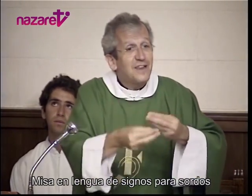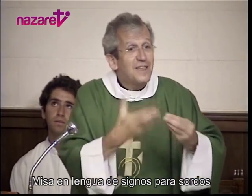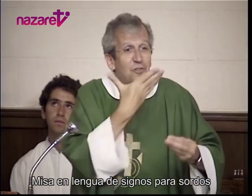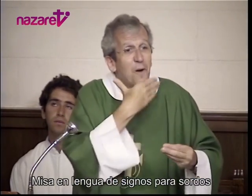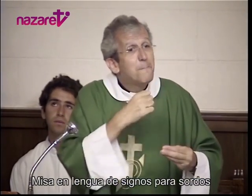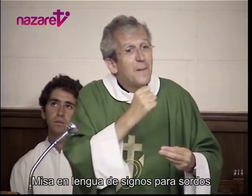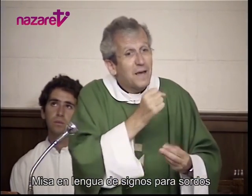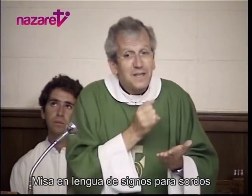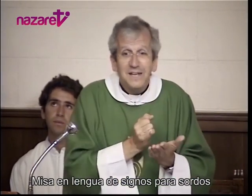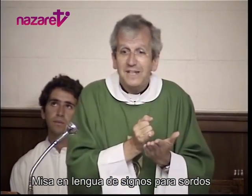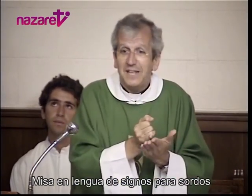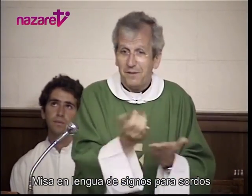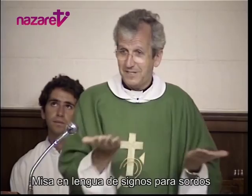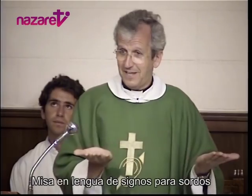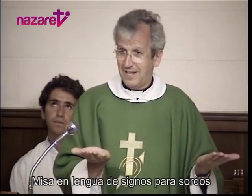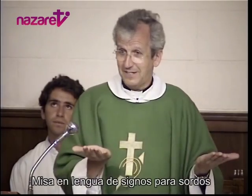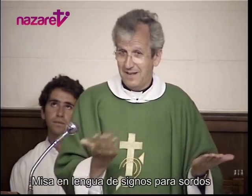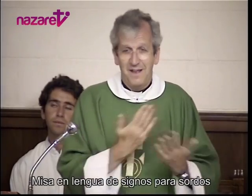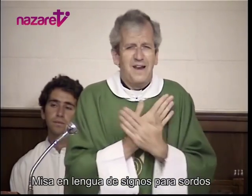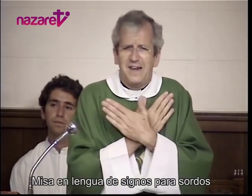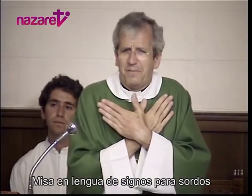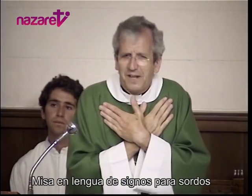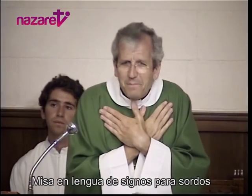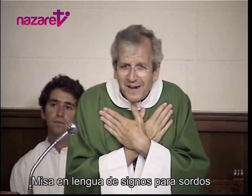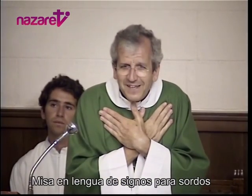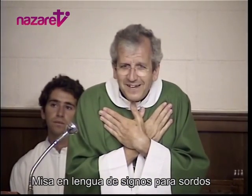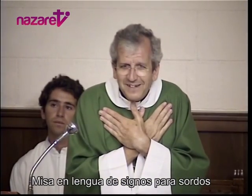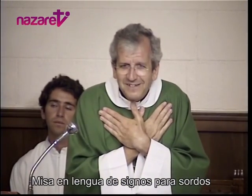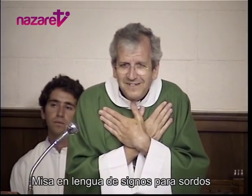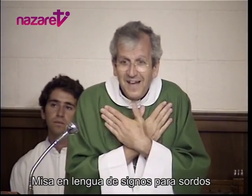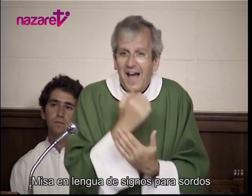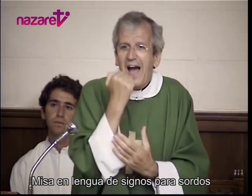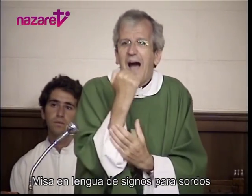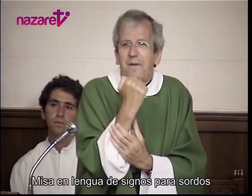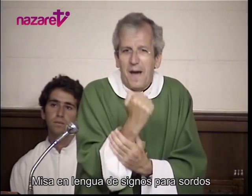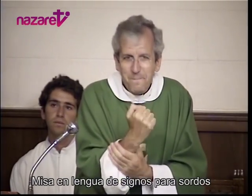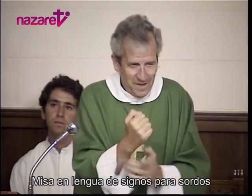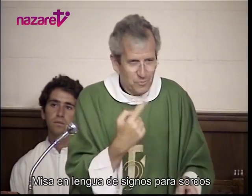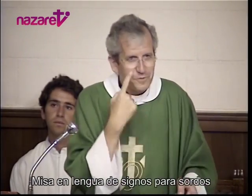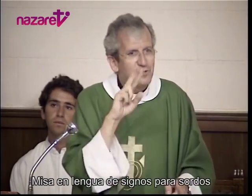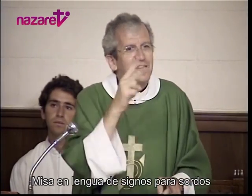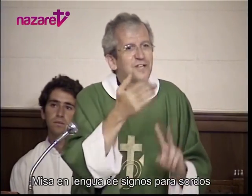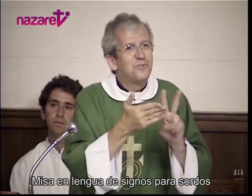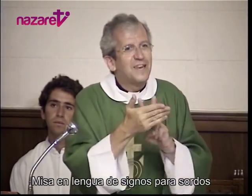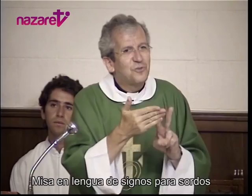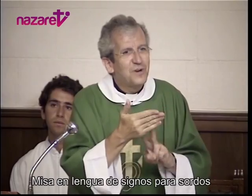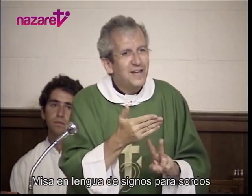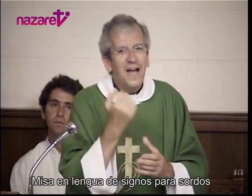realizado maravillas a través de ellas? La Virgen María, Abraham, hemos visto en la segunda lectura,